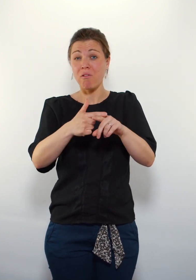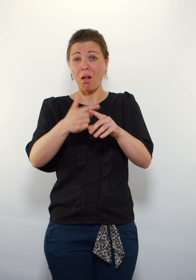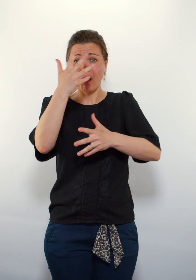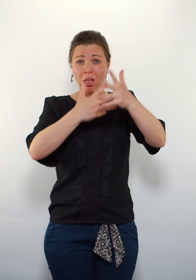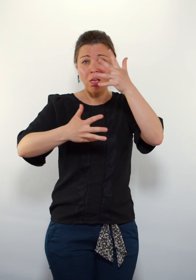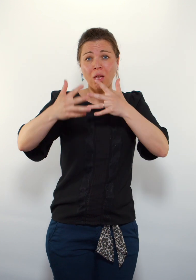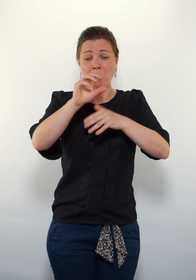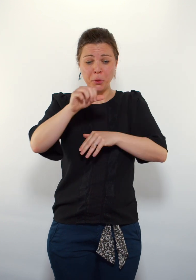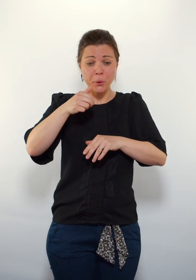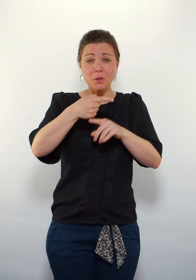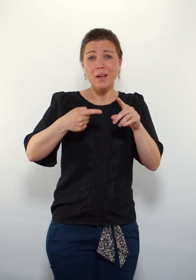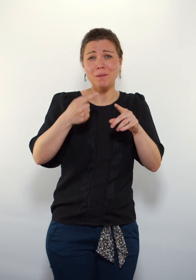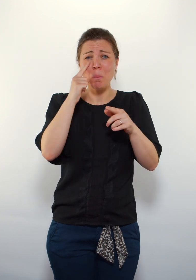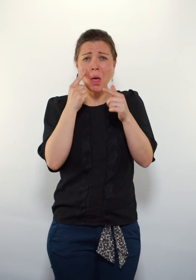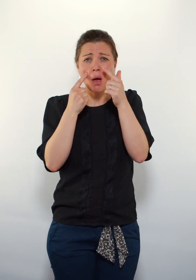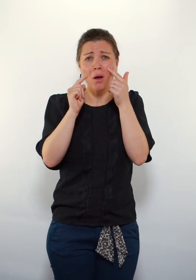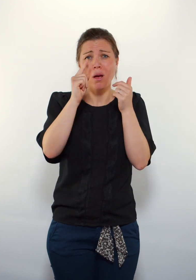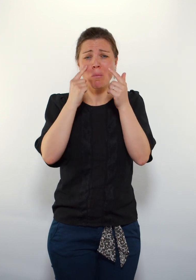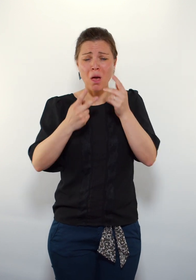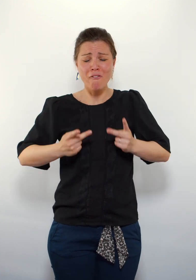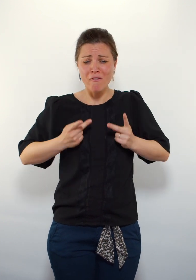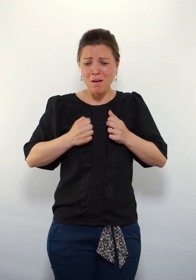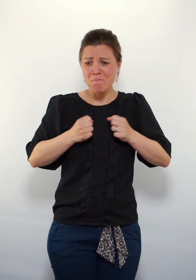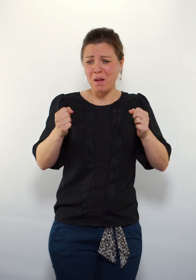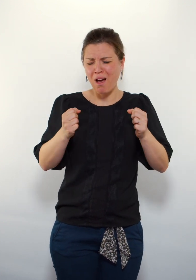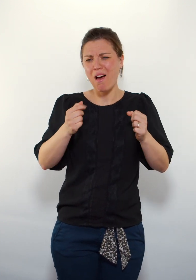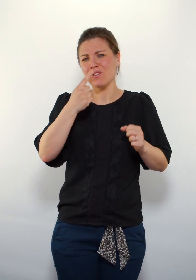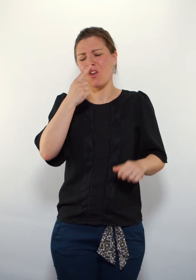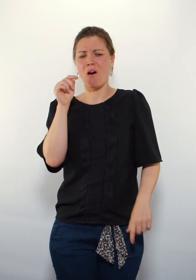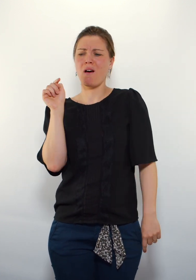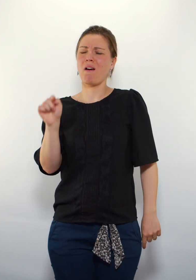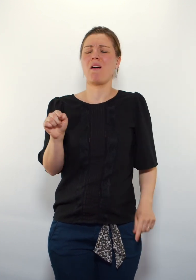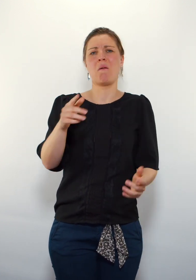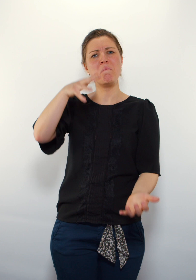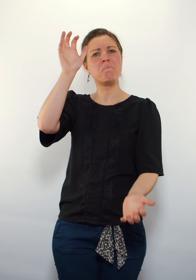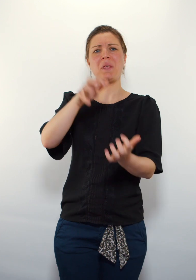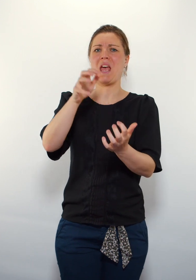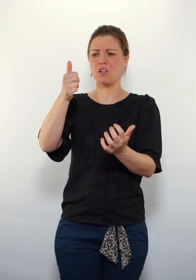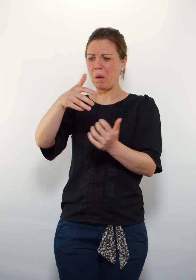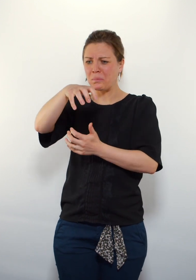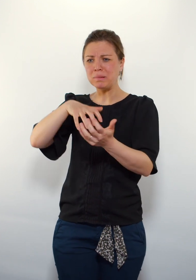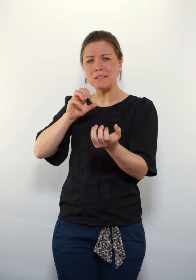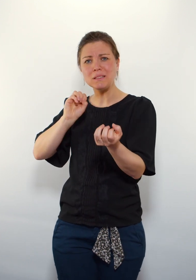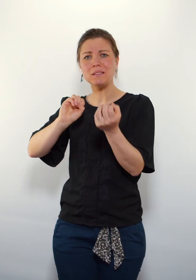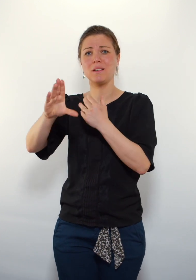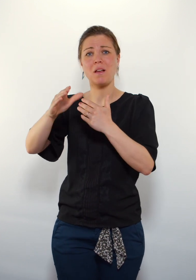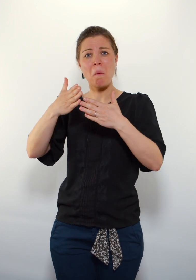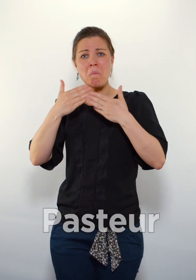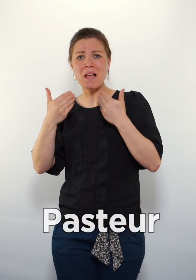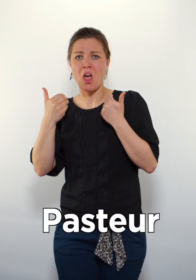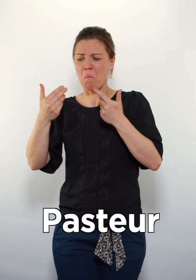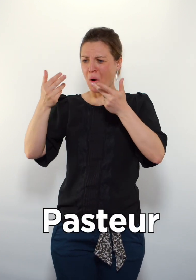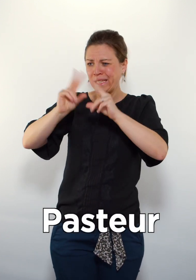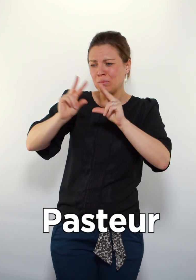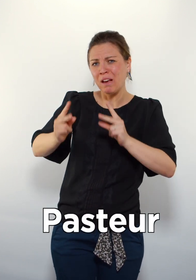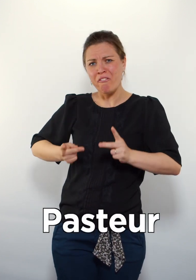ma vie. Je me suis dit, oh là là, il y a eu un coup monté et tout. Il a envoyé un message au pasteur pour que je puisse me convertir. Je